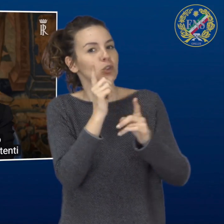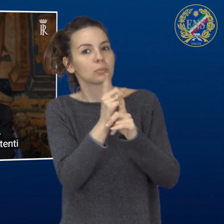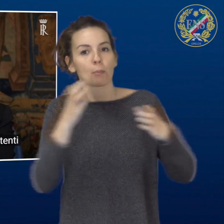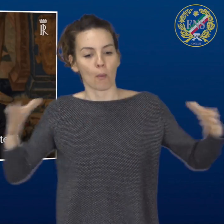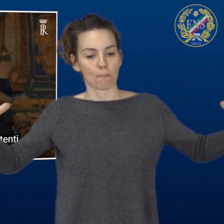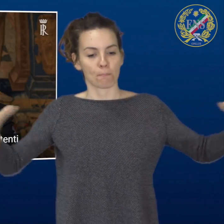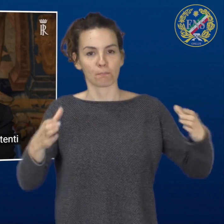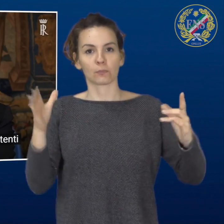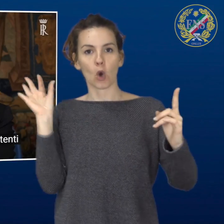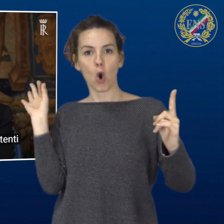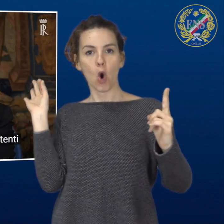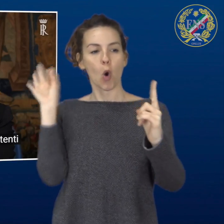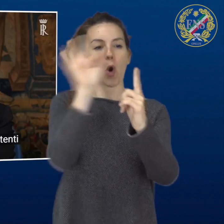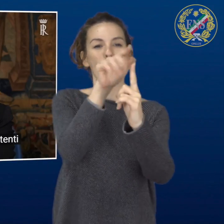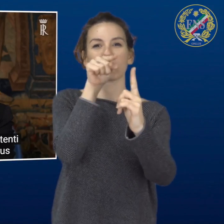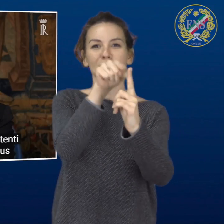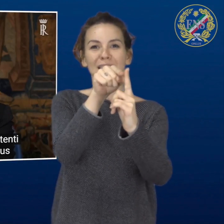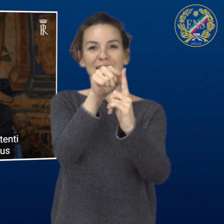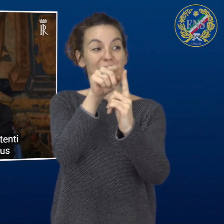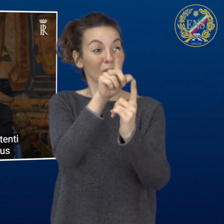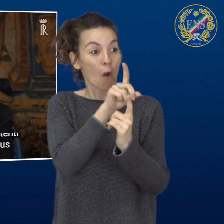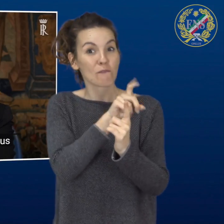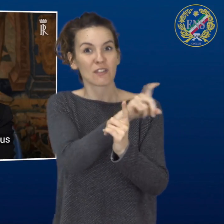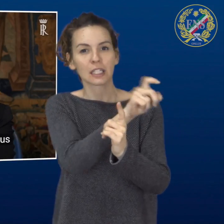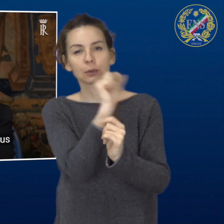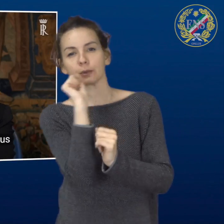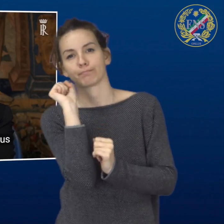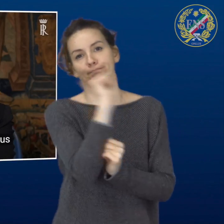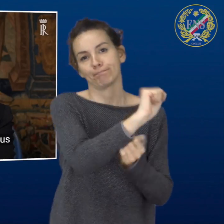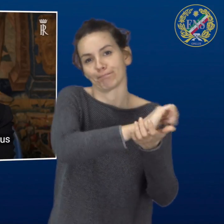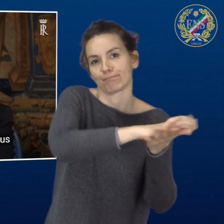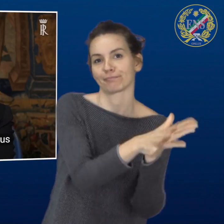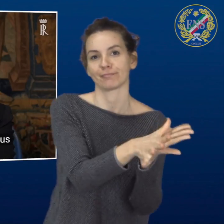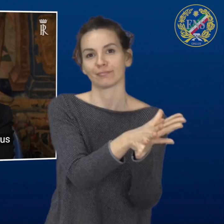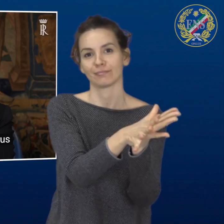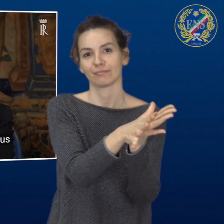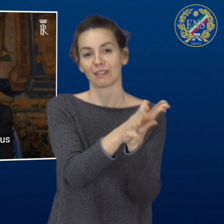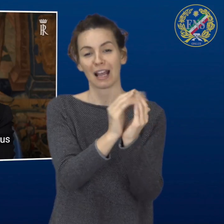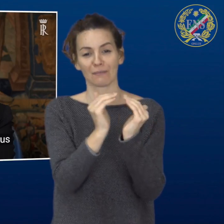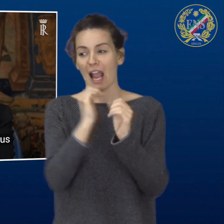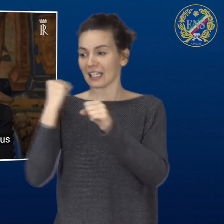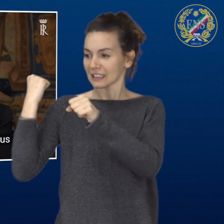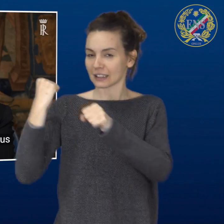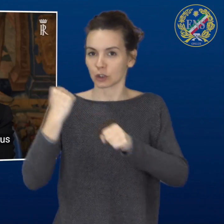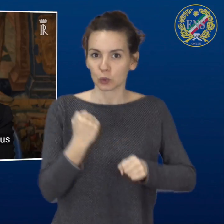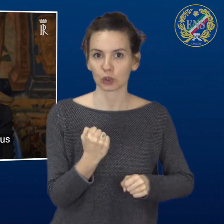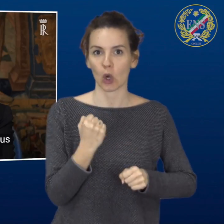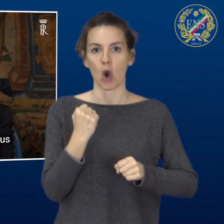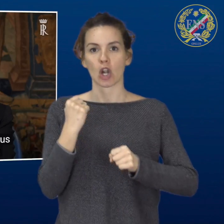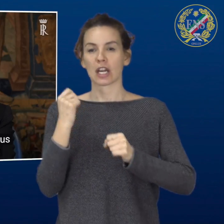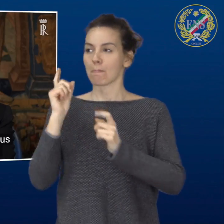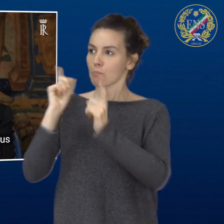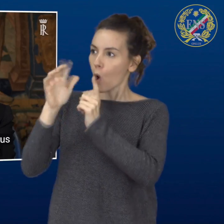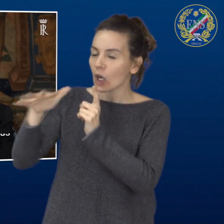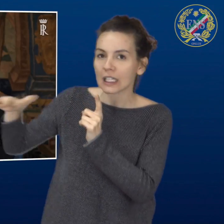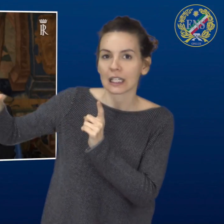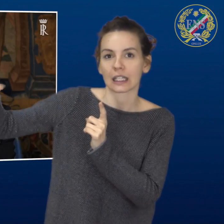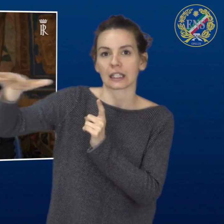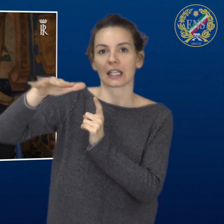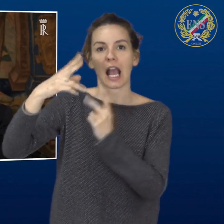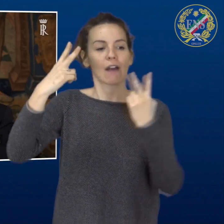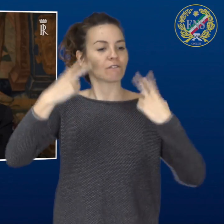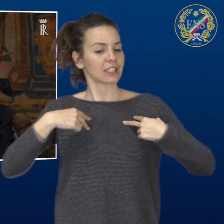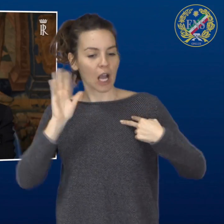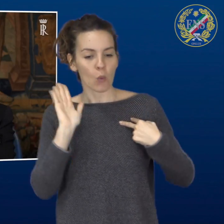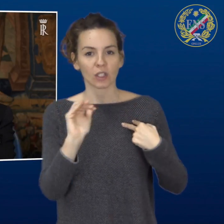unità di intenti nell'impegno per sconfiggere il virus, nelle istituzioni, nella politica, nella vita